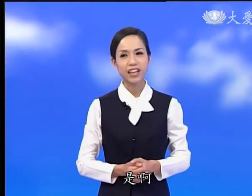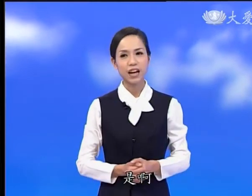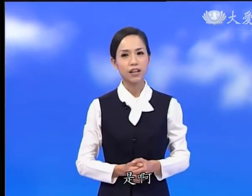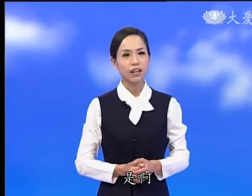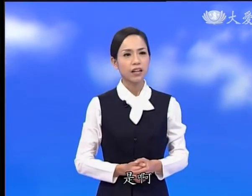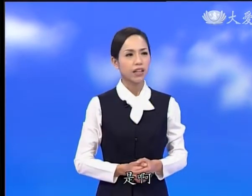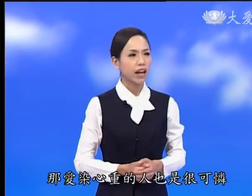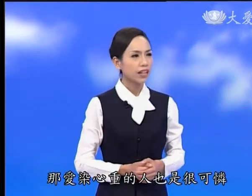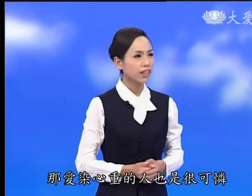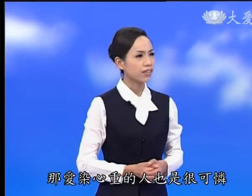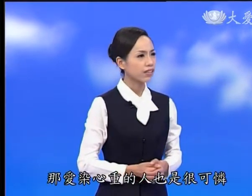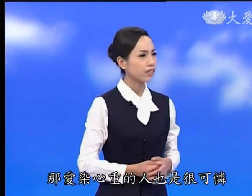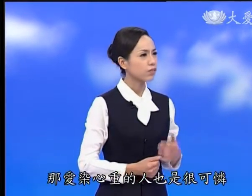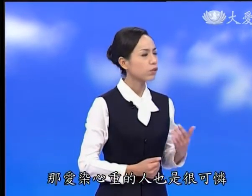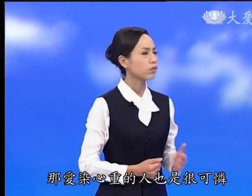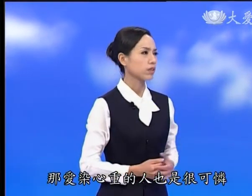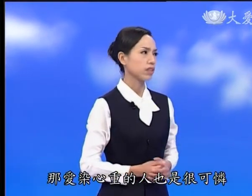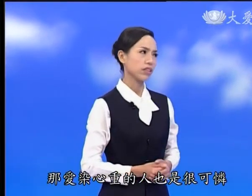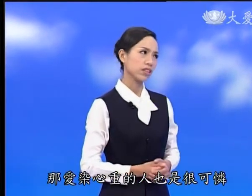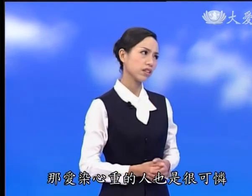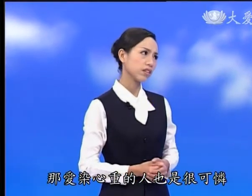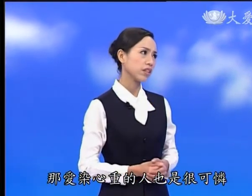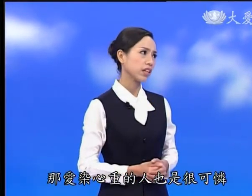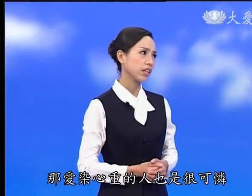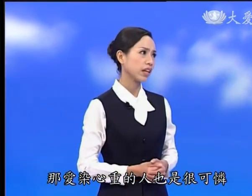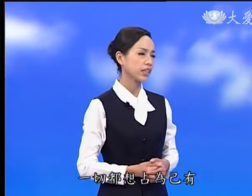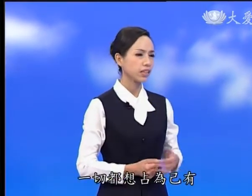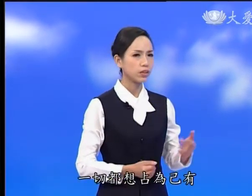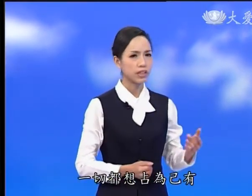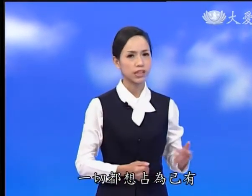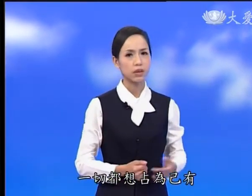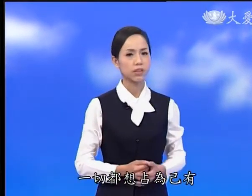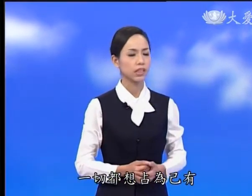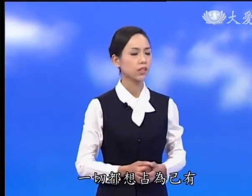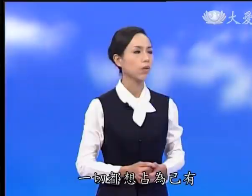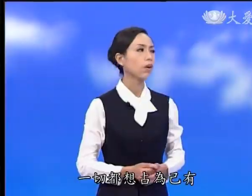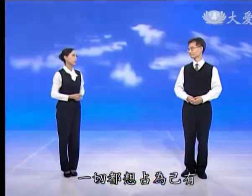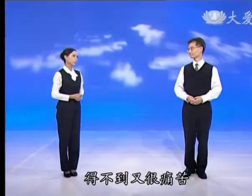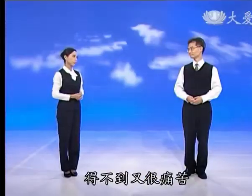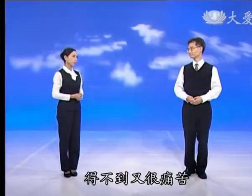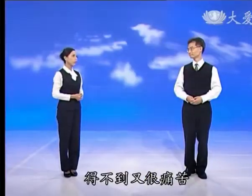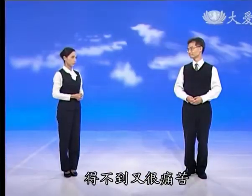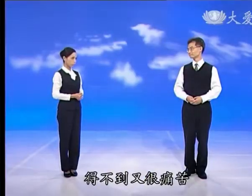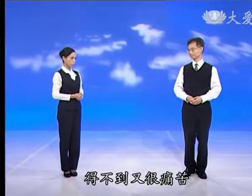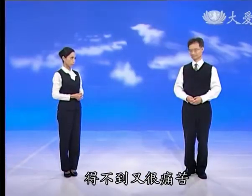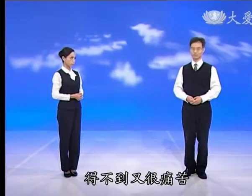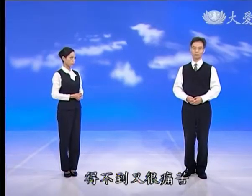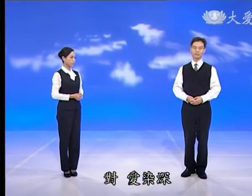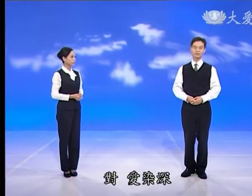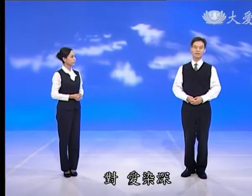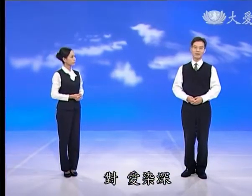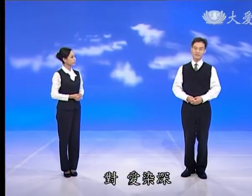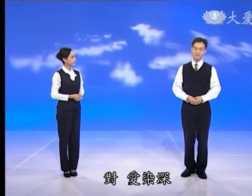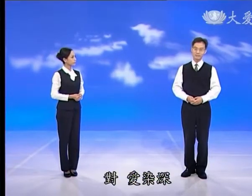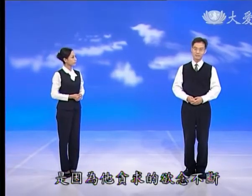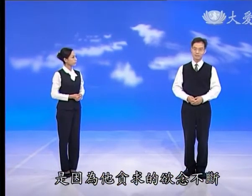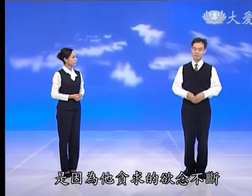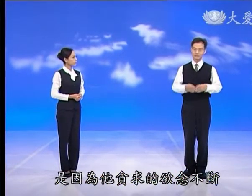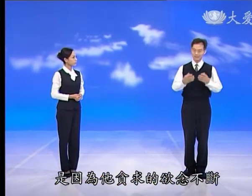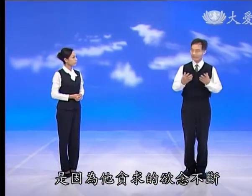啊，那爱染心重的人也是很可怜啊，一切都想占为己有，得不到又很痛苦。 对，爱染深是因为他贪